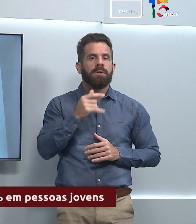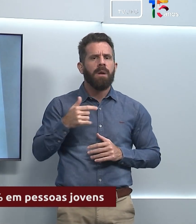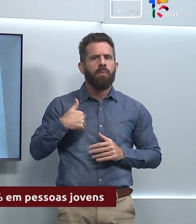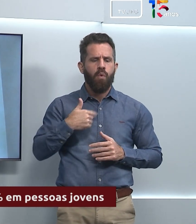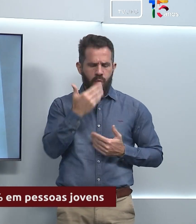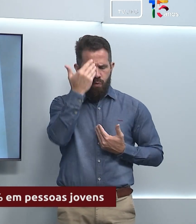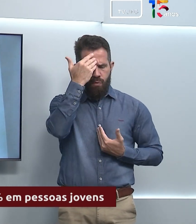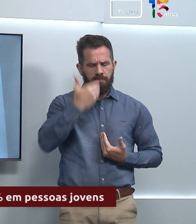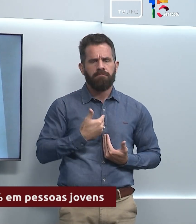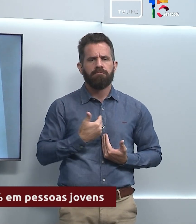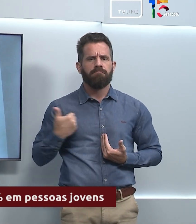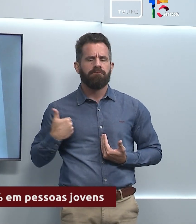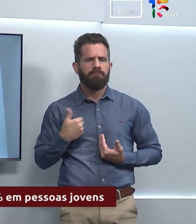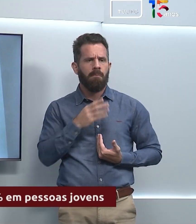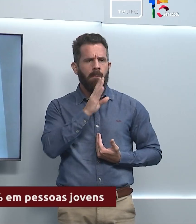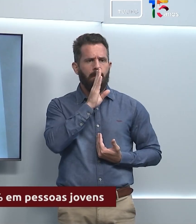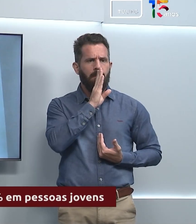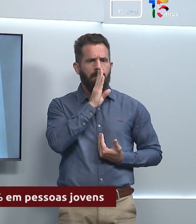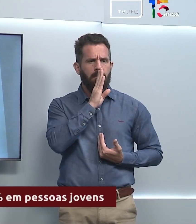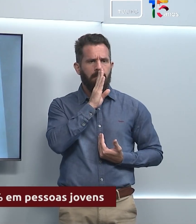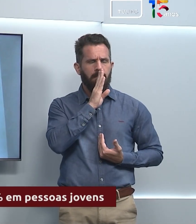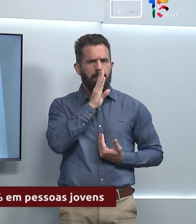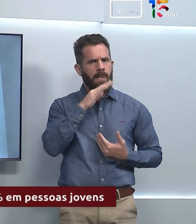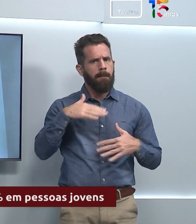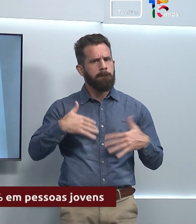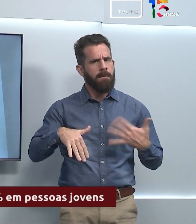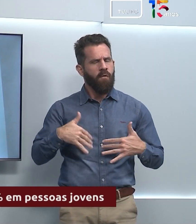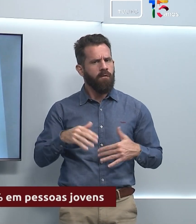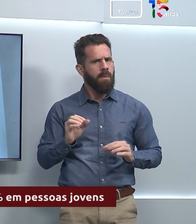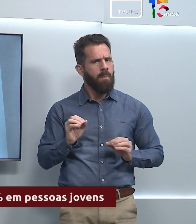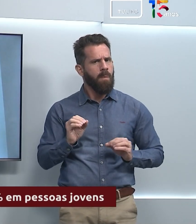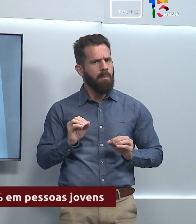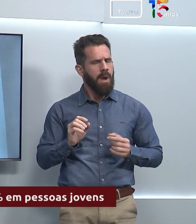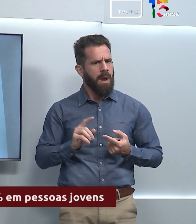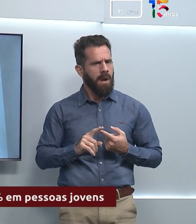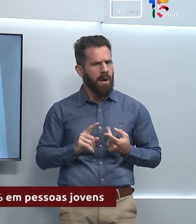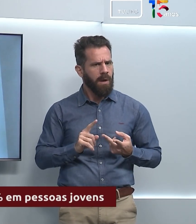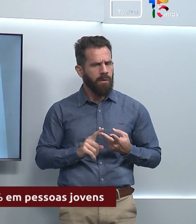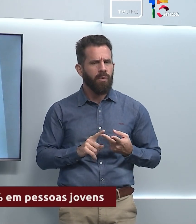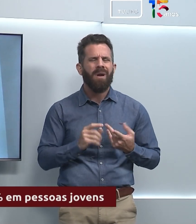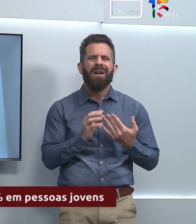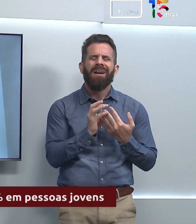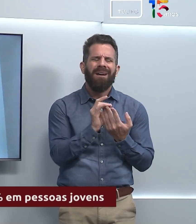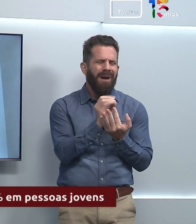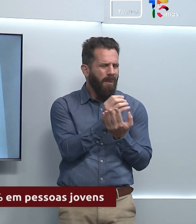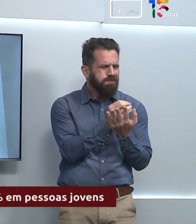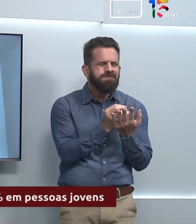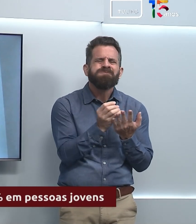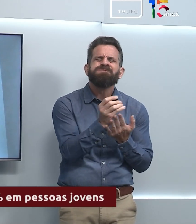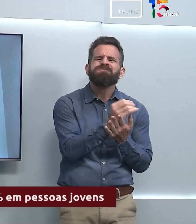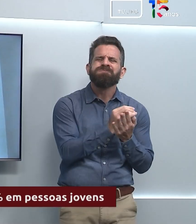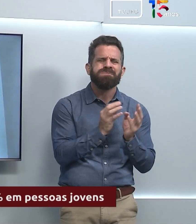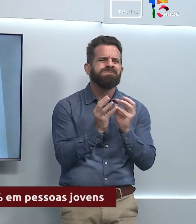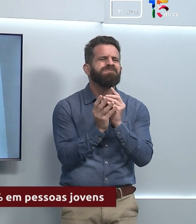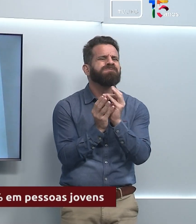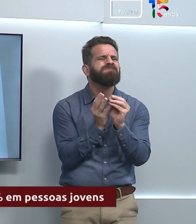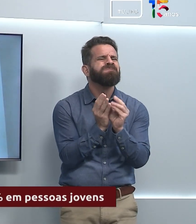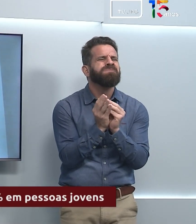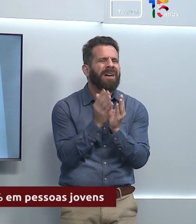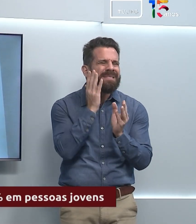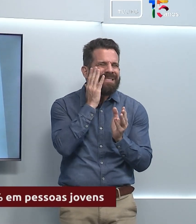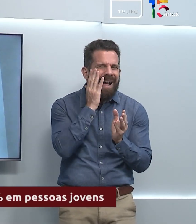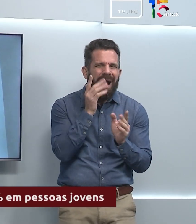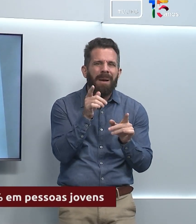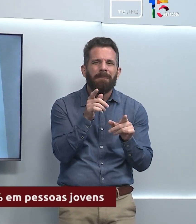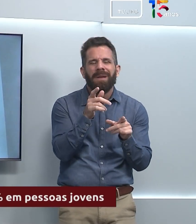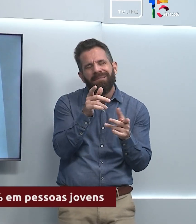corpo, dificuldade de sentir dormência, formigamento, a famosa boca torta, né? Tem gente que presta muita